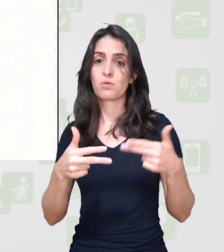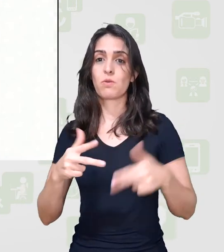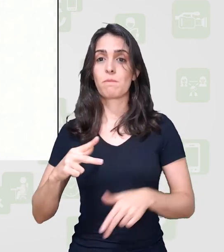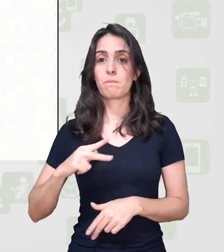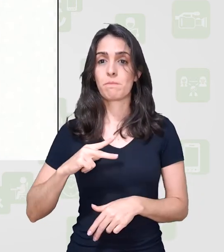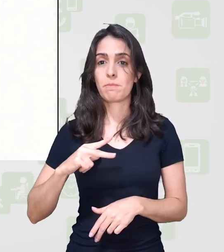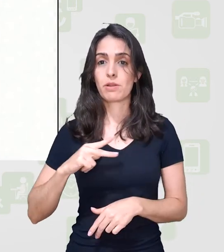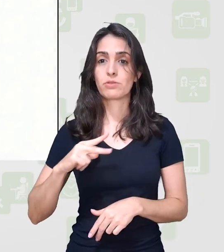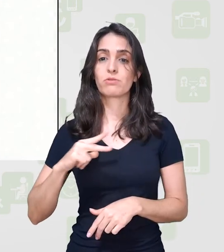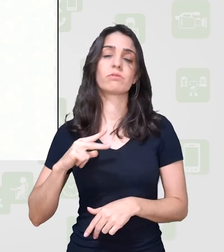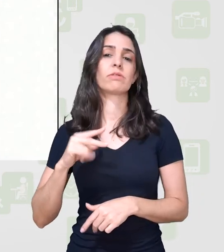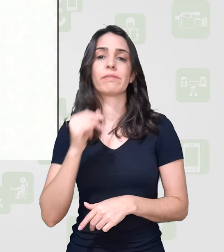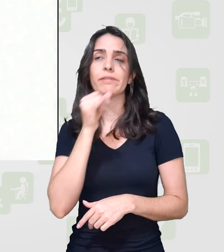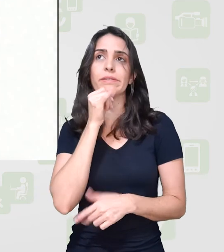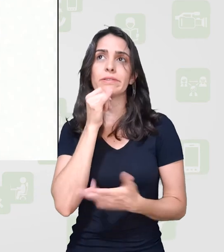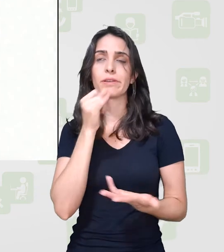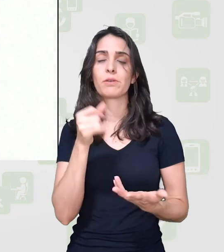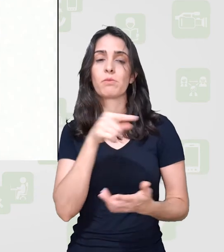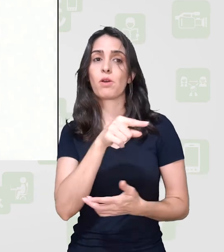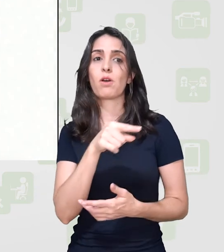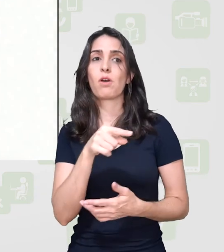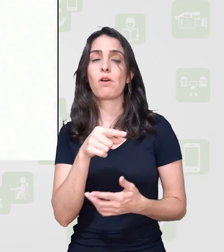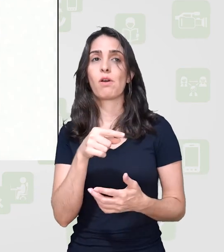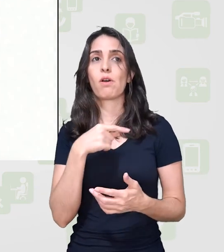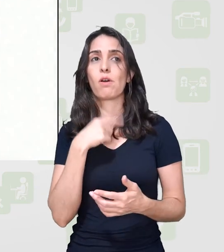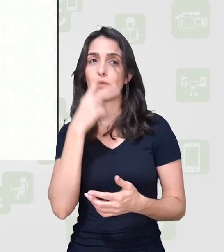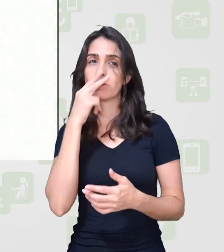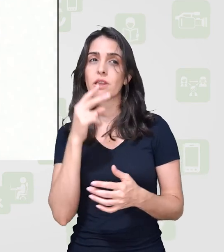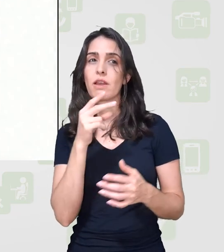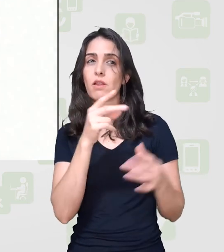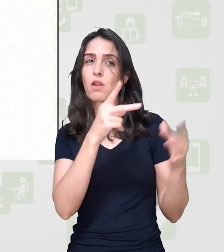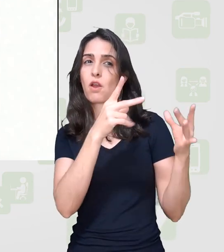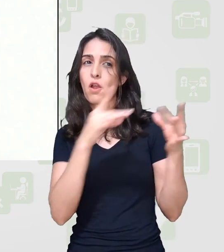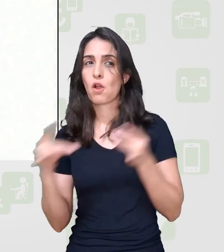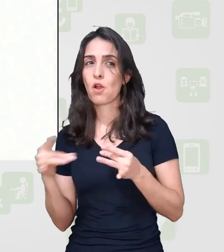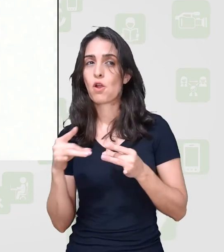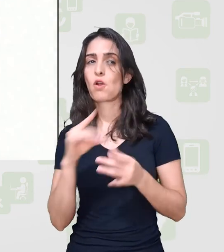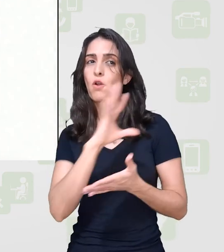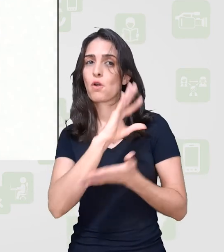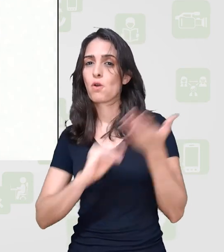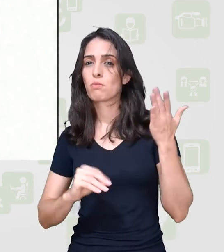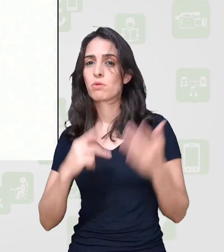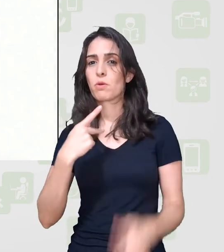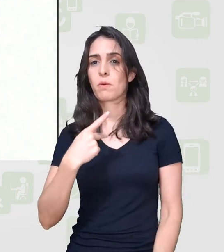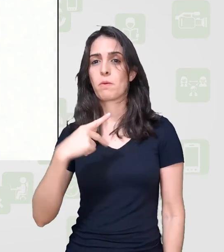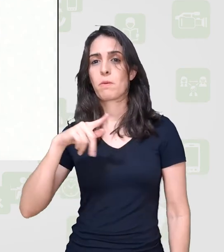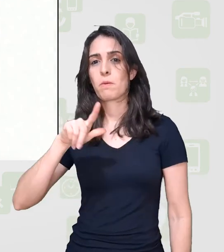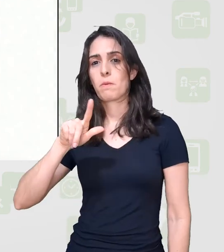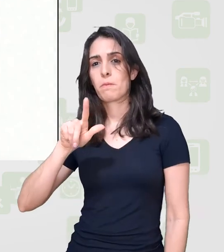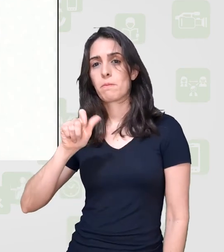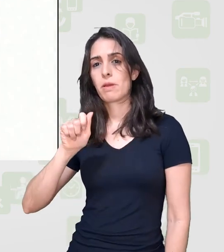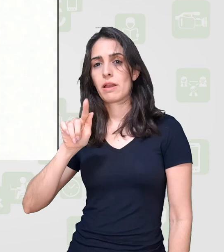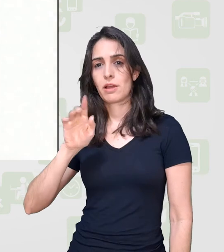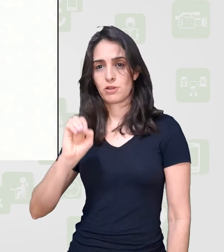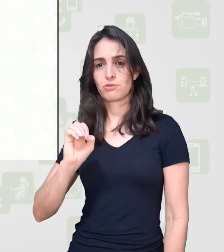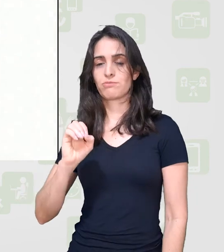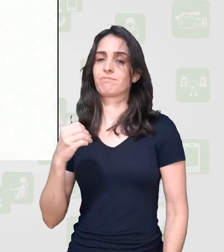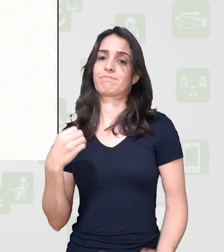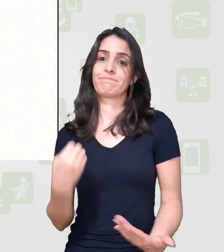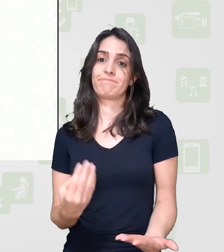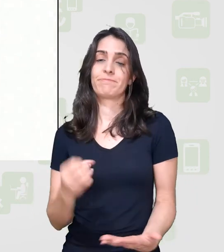às vezes de um assunto mais delicado como o caso de uma ocorrência de plágio ou então